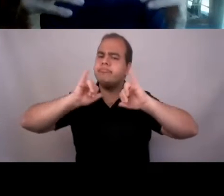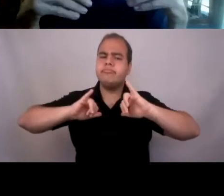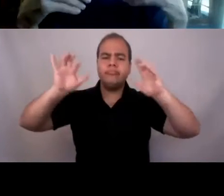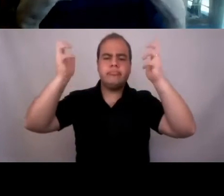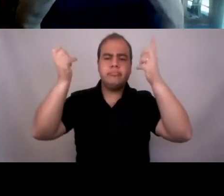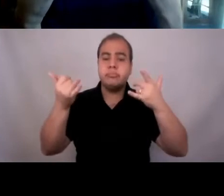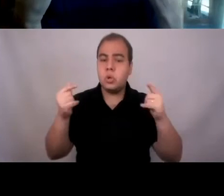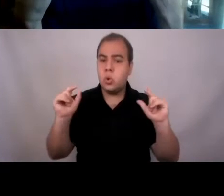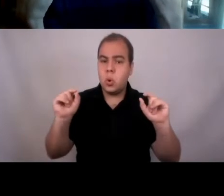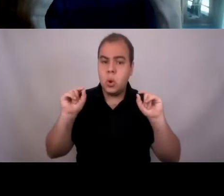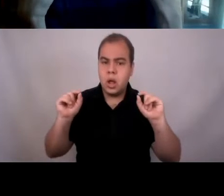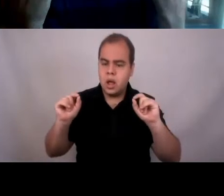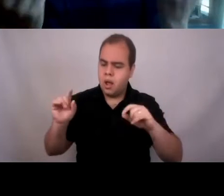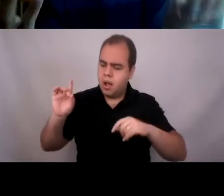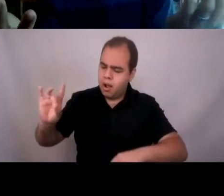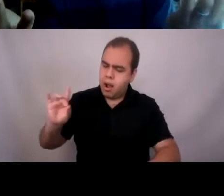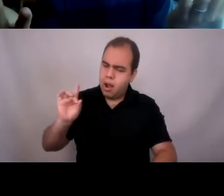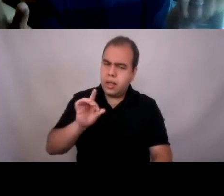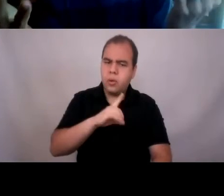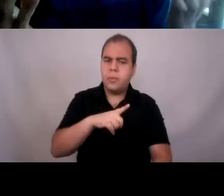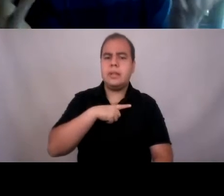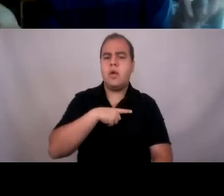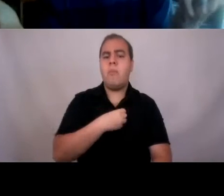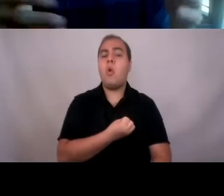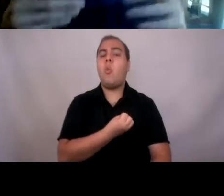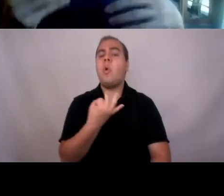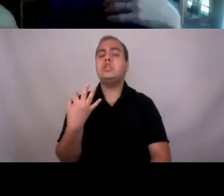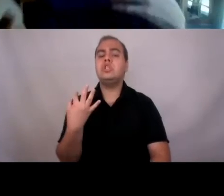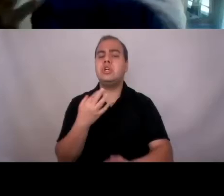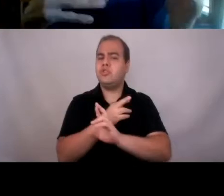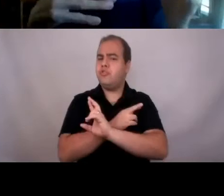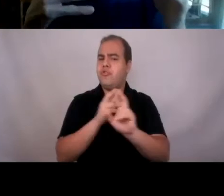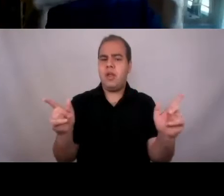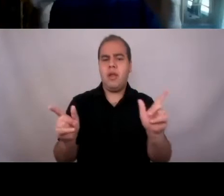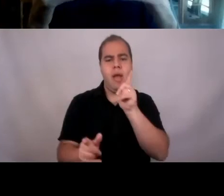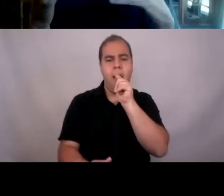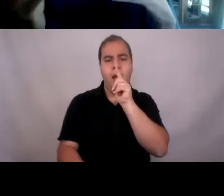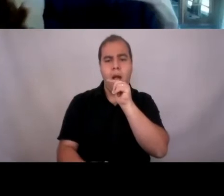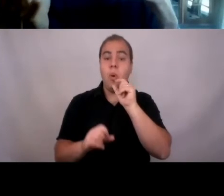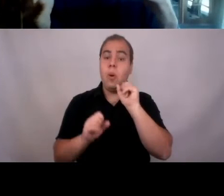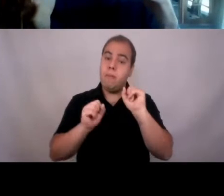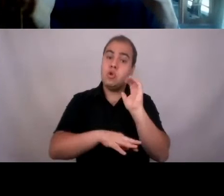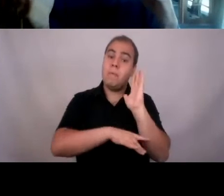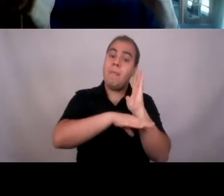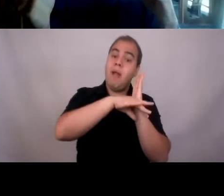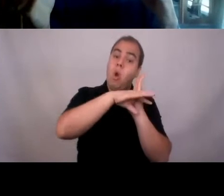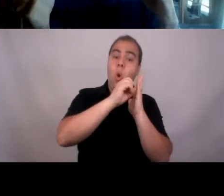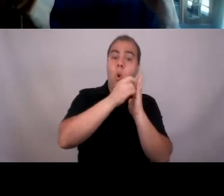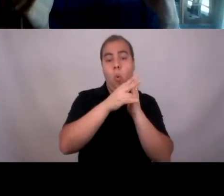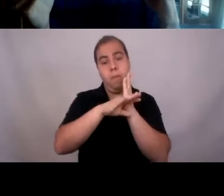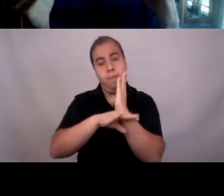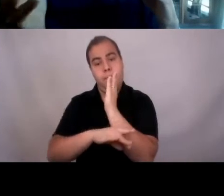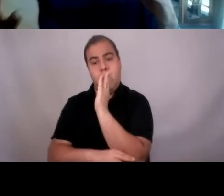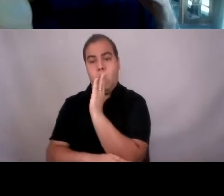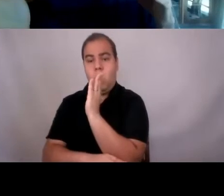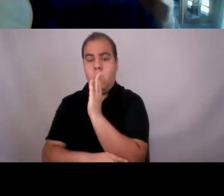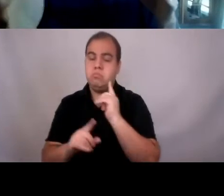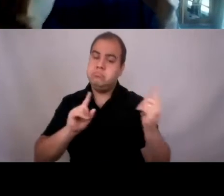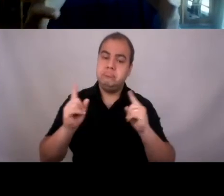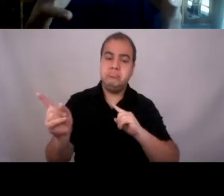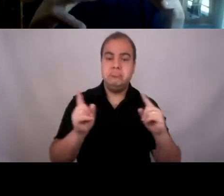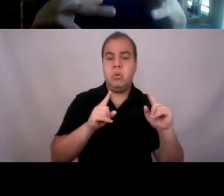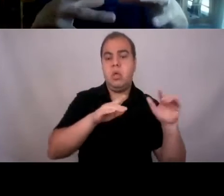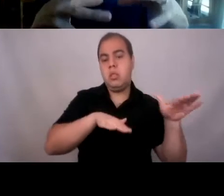superfície vai gerar uma quantidade diferente de água, maior ou menor, de acordo com a impermeabilidade dela.